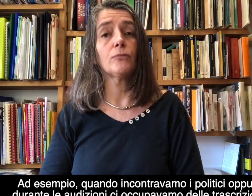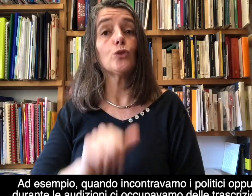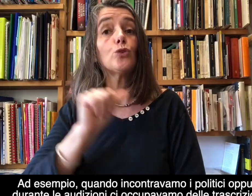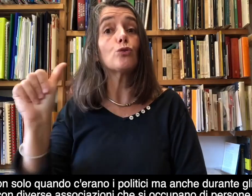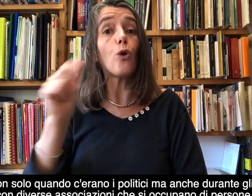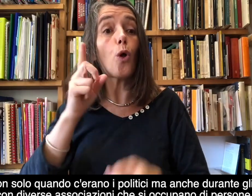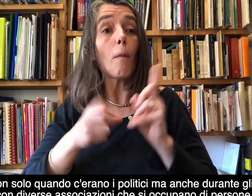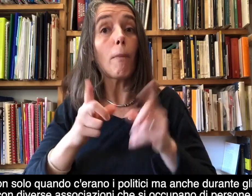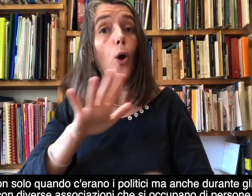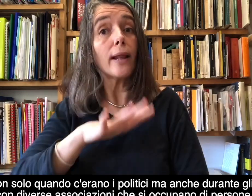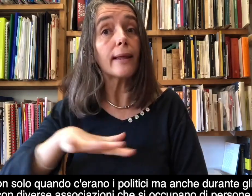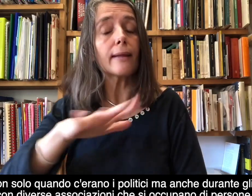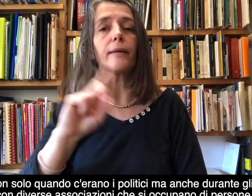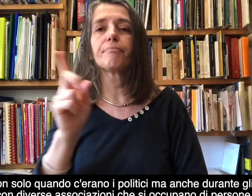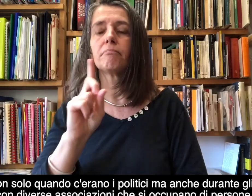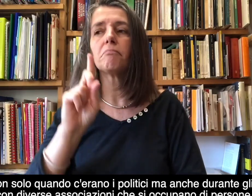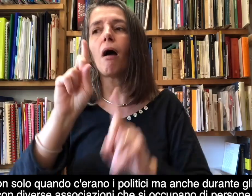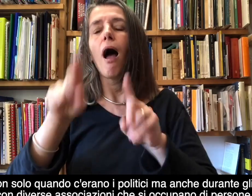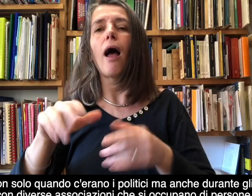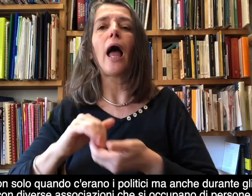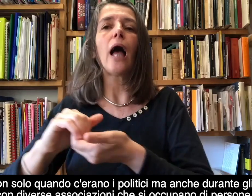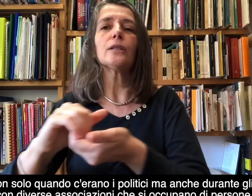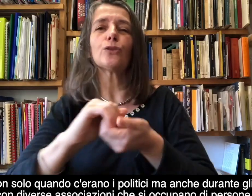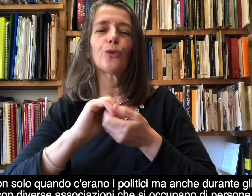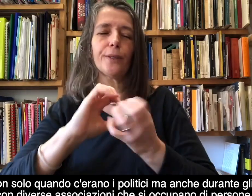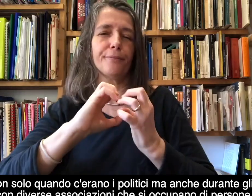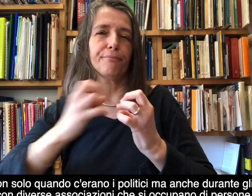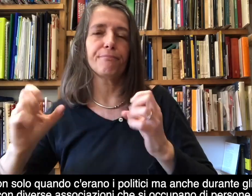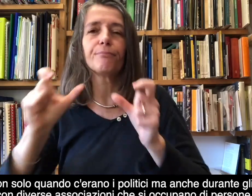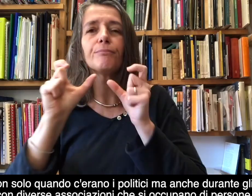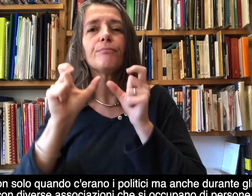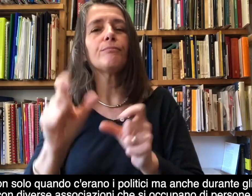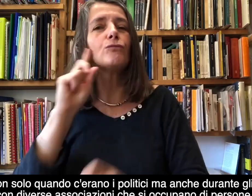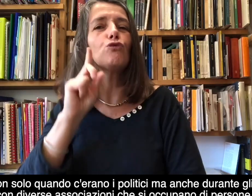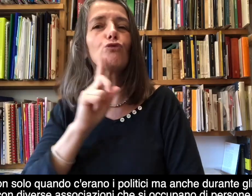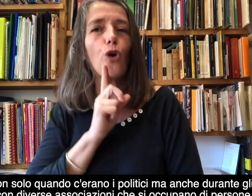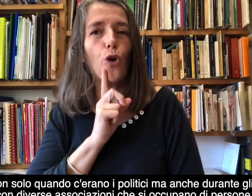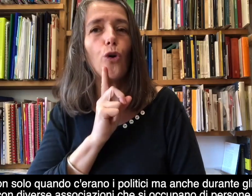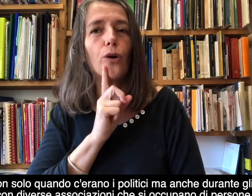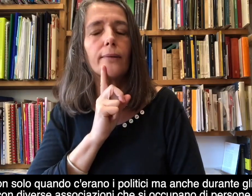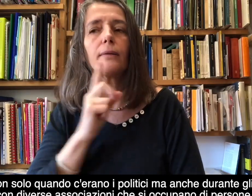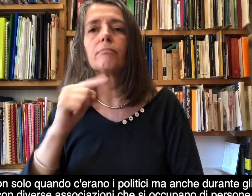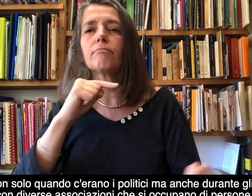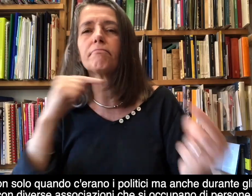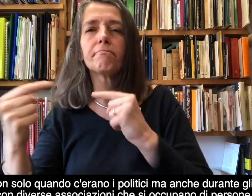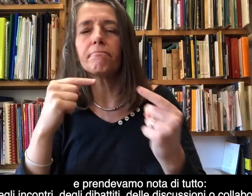le audizioni ci occupavamo delle trascrizioni ma non solo quando c'erano i politici anche durante gli incontri con diverse